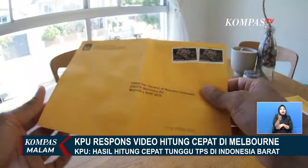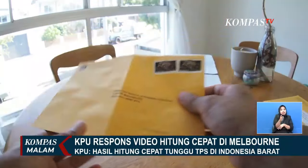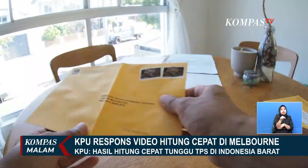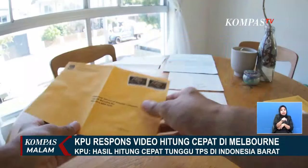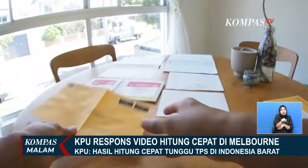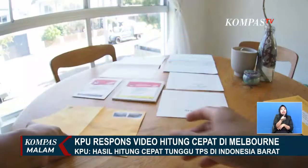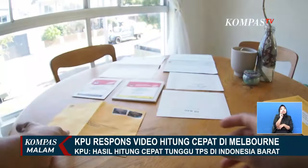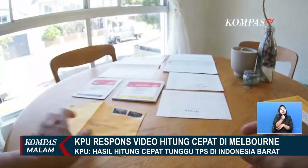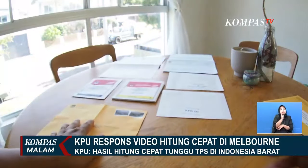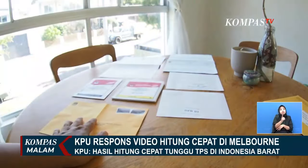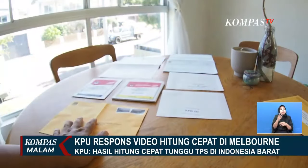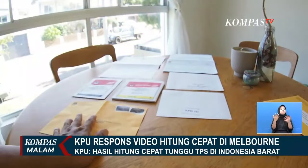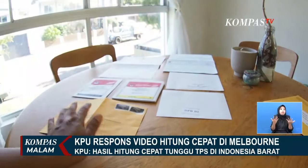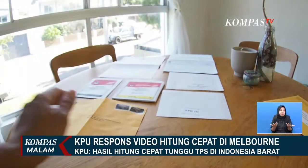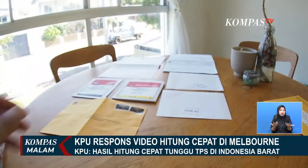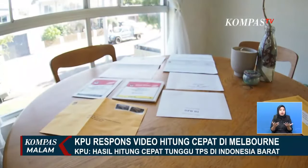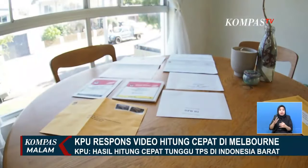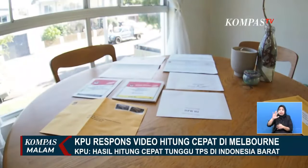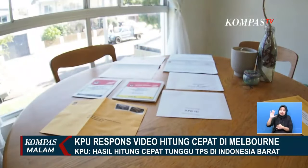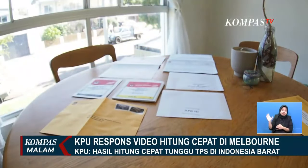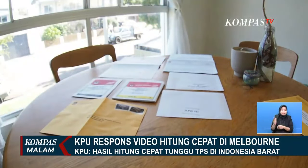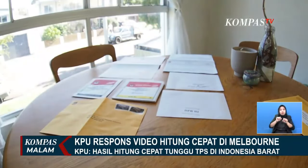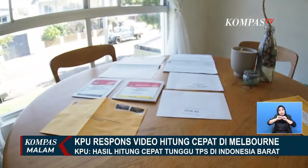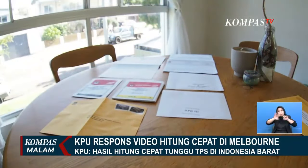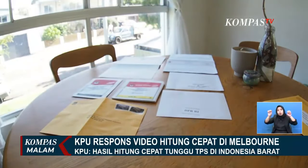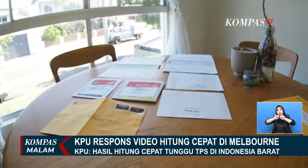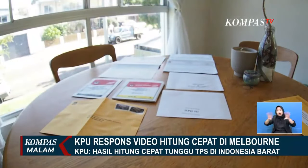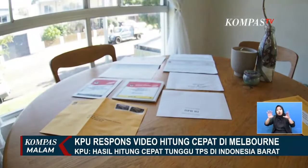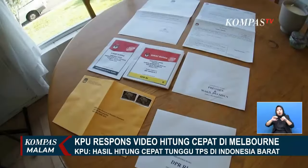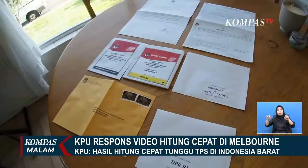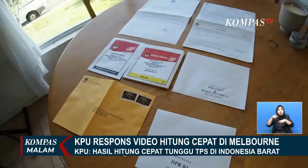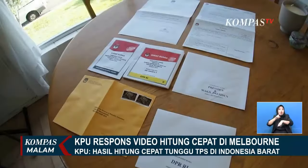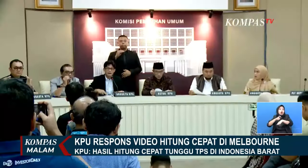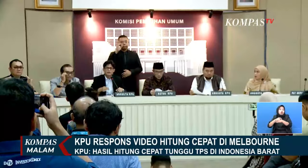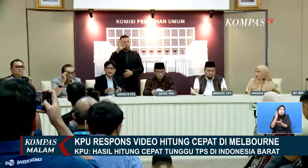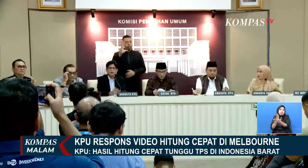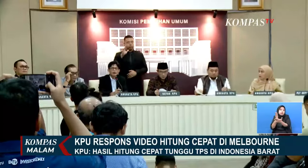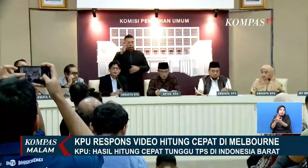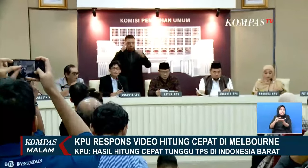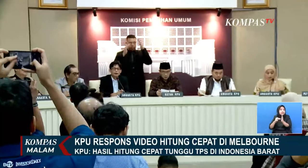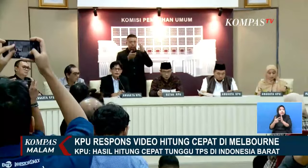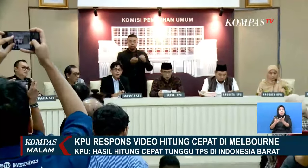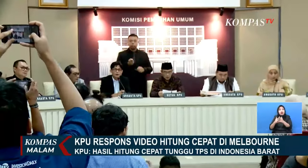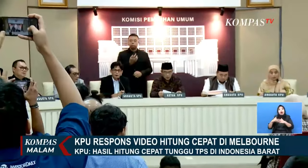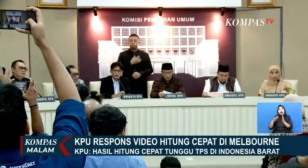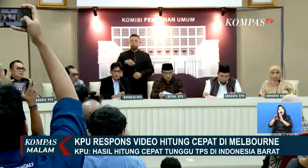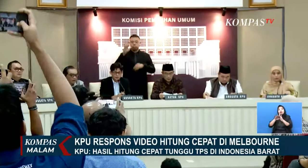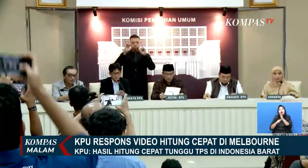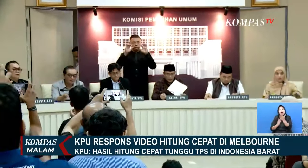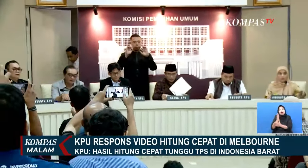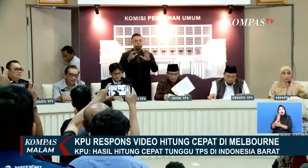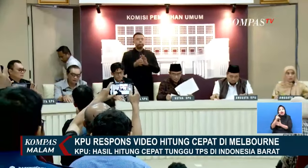barat karena itu segala bentuk pengumuman yang mendahului batas waktu maka dinyatakan melanggar aturan dan